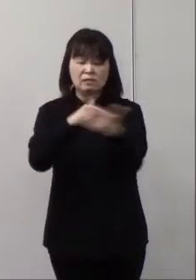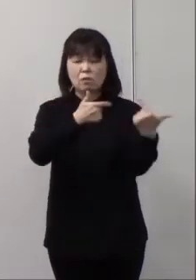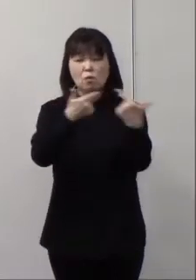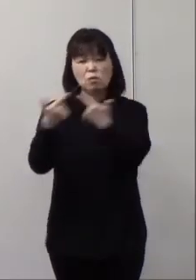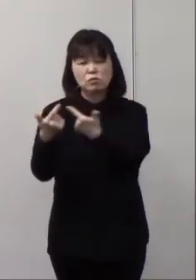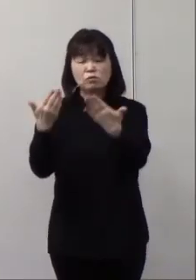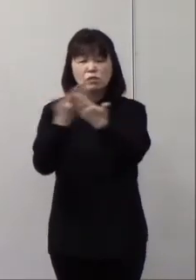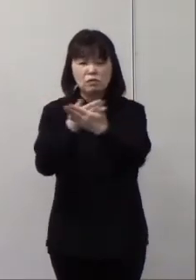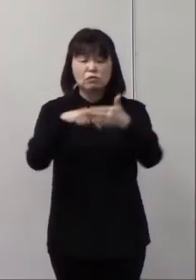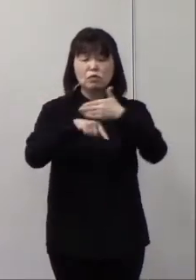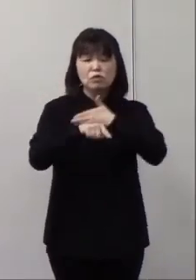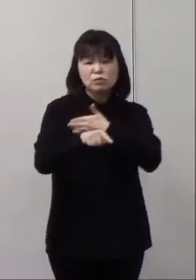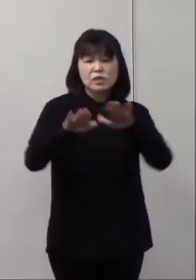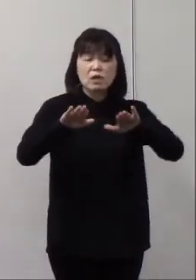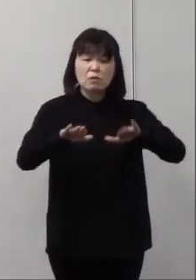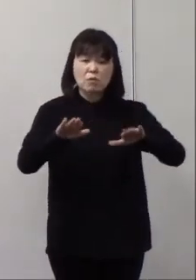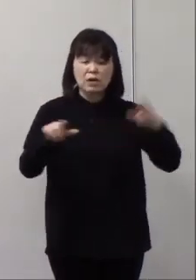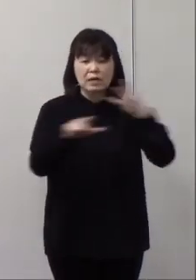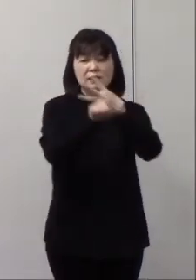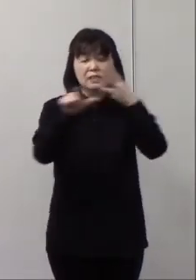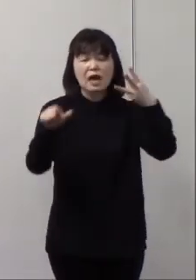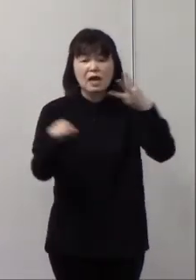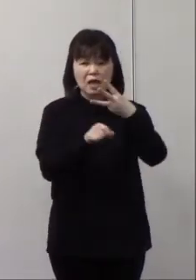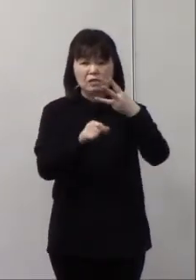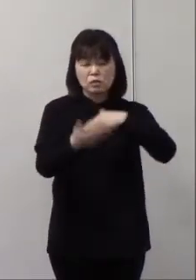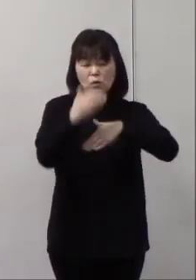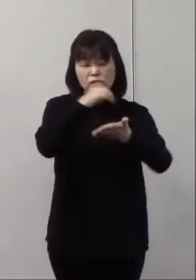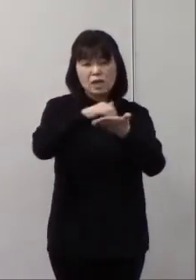出すということにしたところでございます。